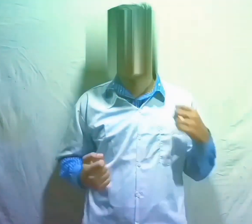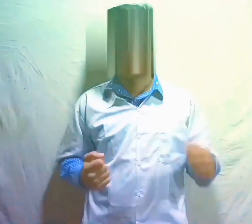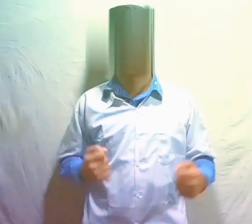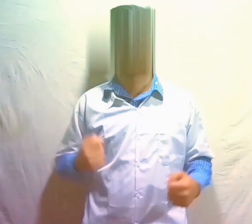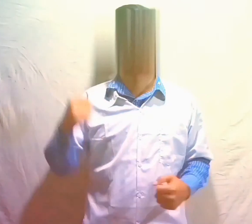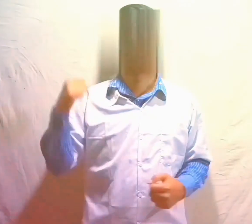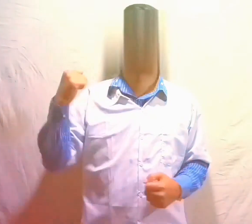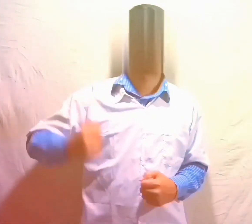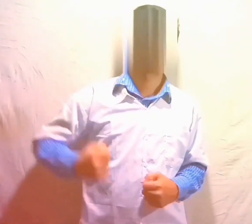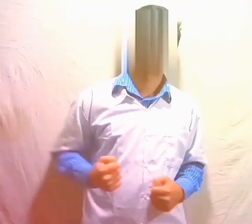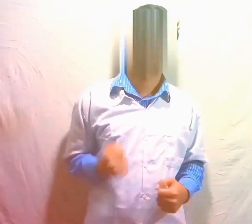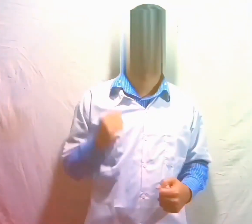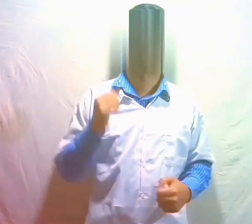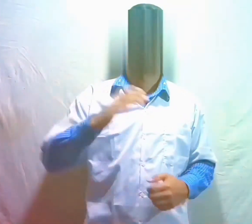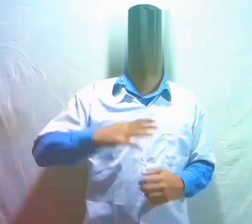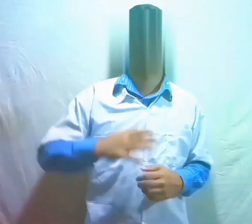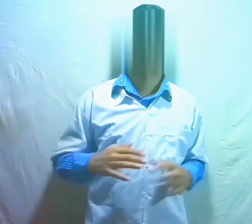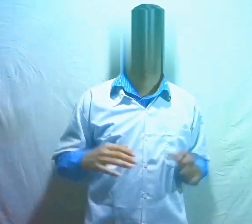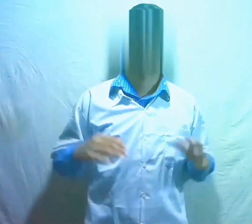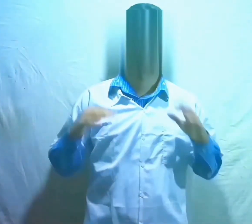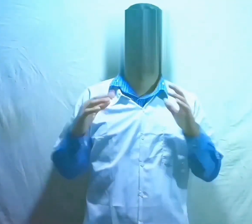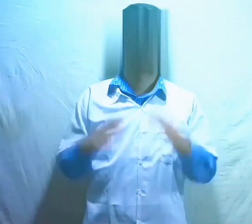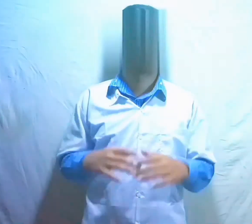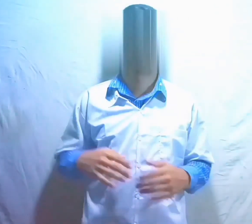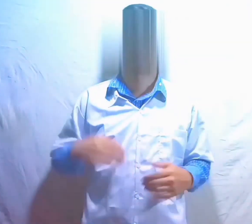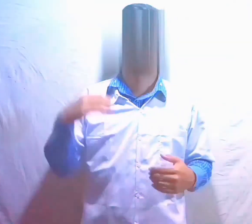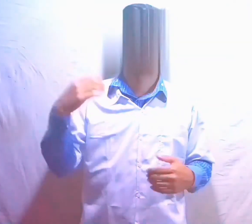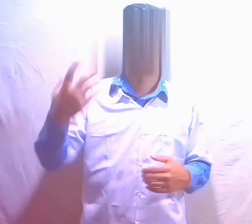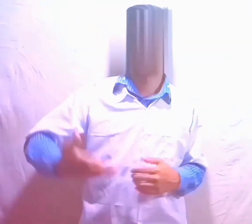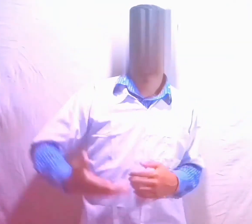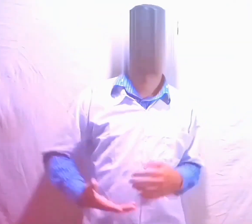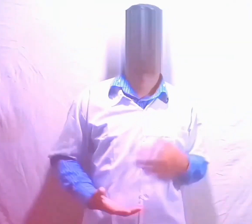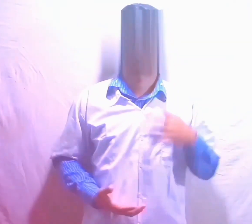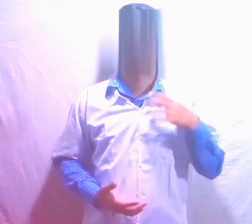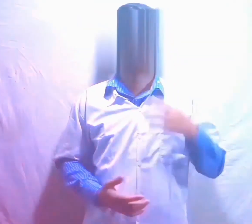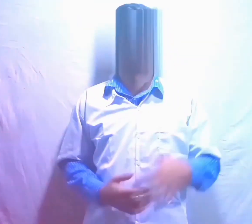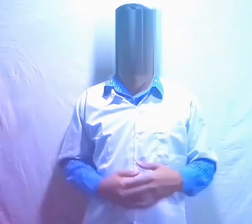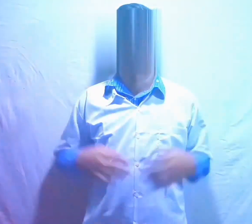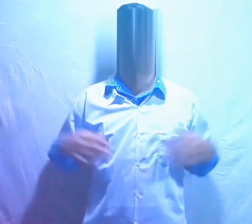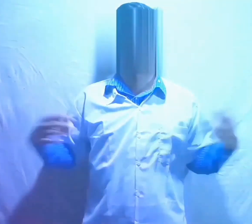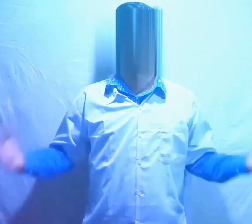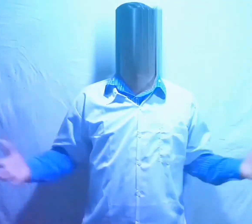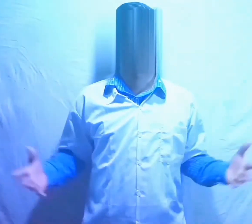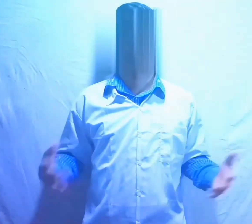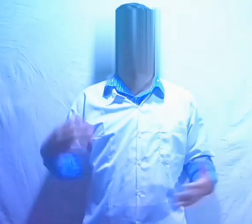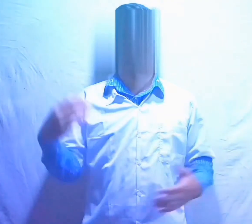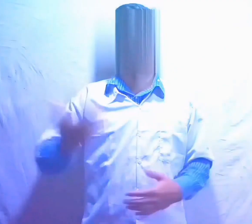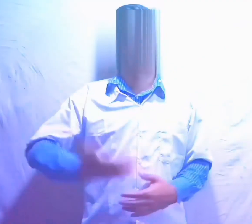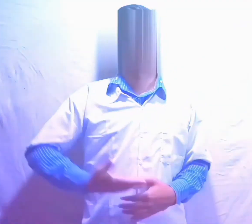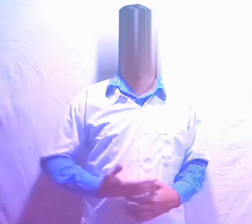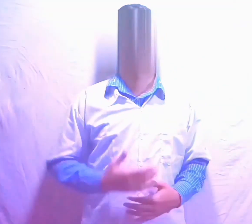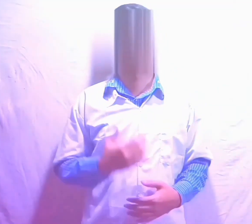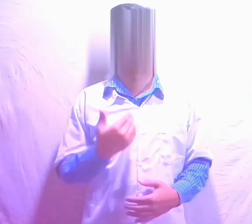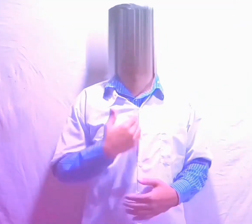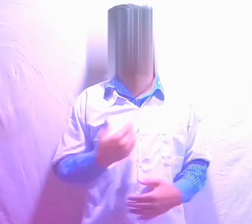দেখার জন্য অসংখ্য ধন্যবাদ। আশা করি এটা থেকে আপনি অনেক উপকার পাবেন। আমি চাই যে আমার এই